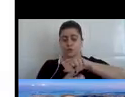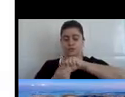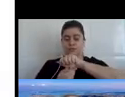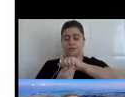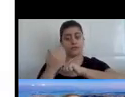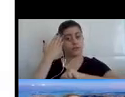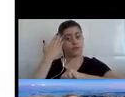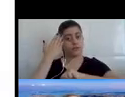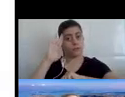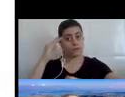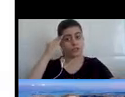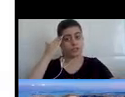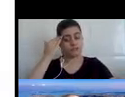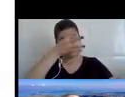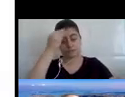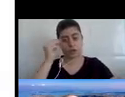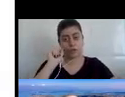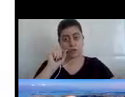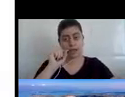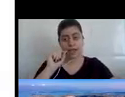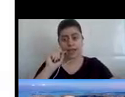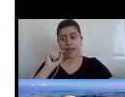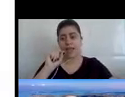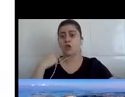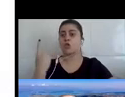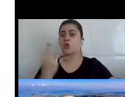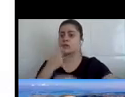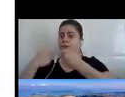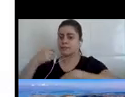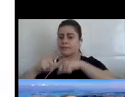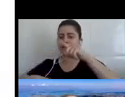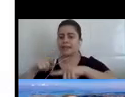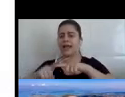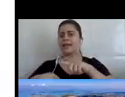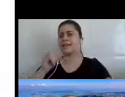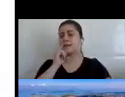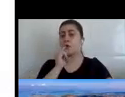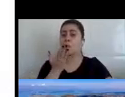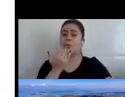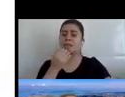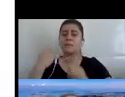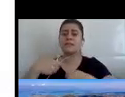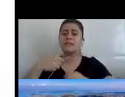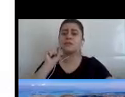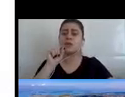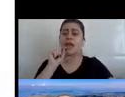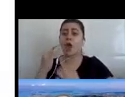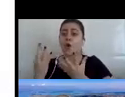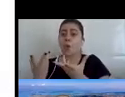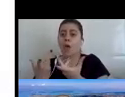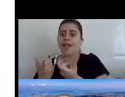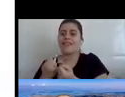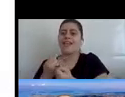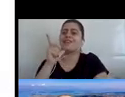a energia, ou seja, os nossos recursos que a gente vai precisar, por exemplo, no caso da alimentação, da qualidade da água e como